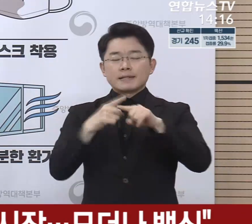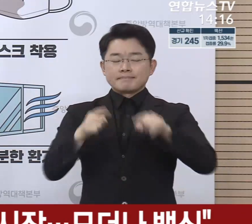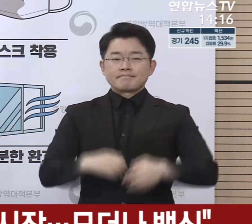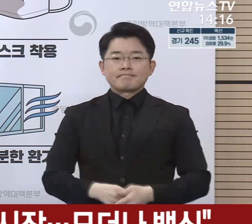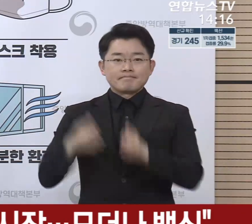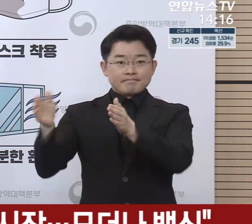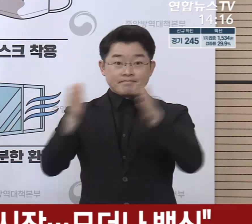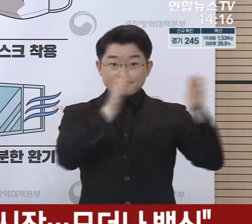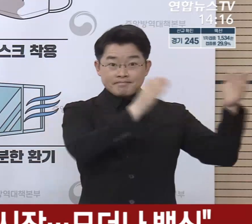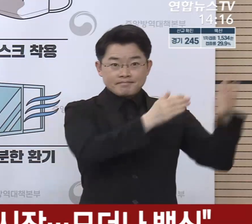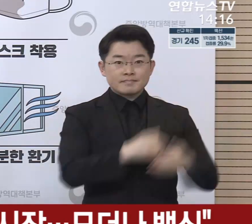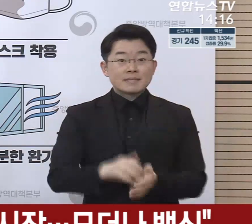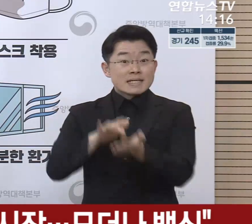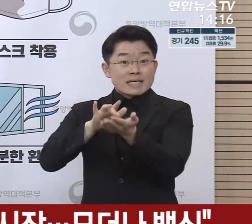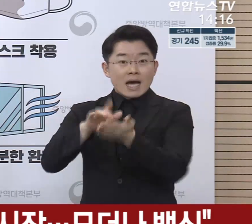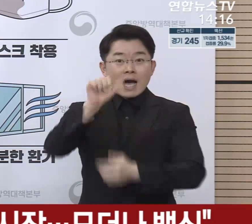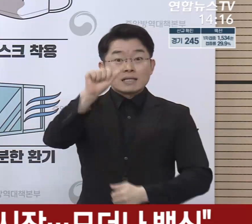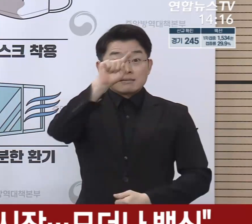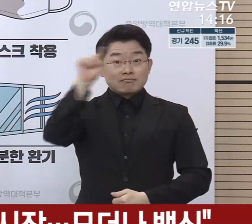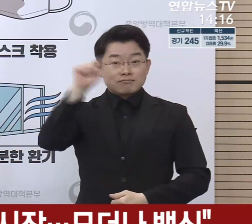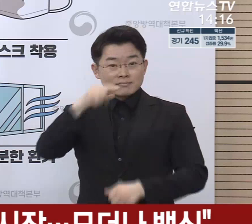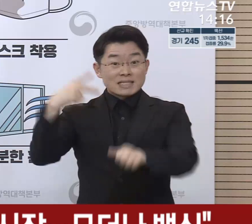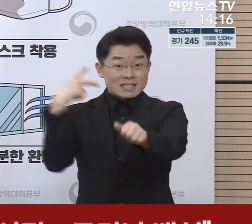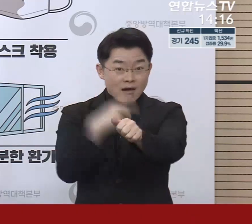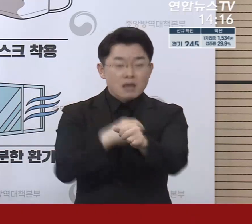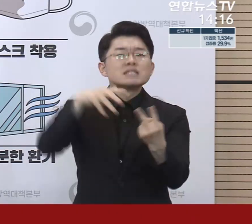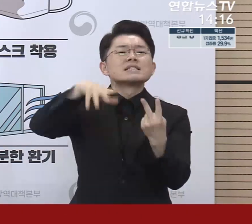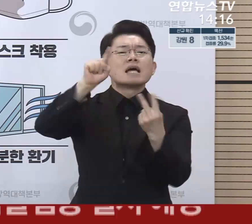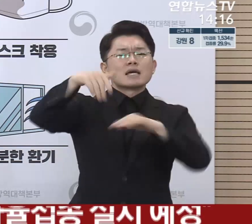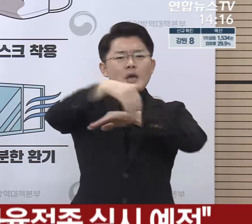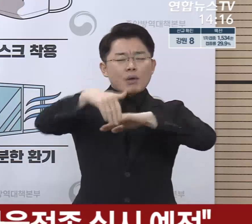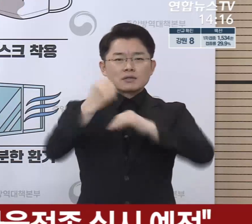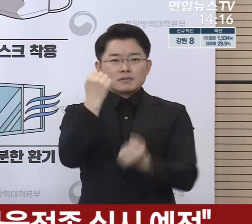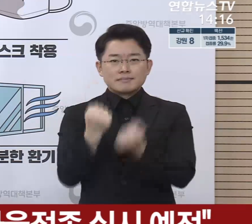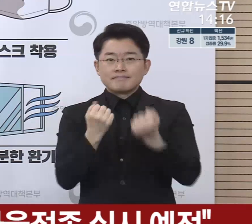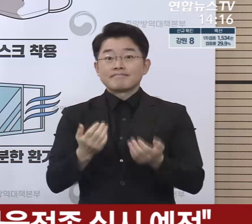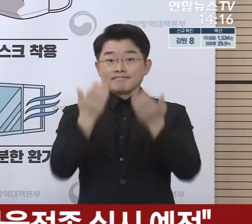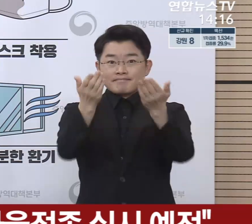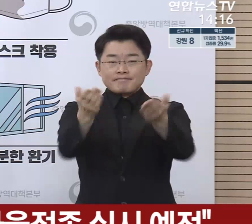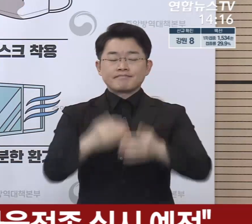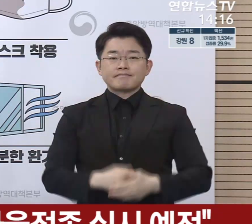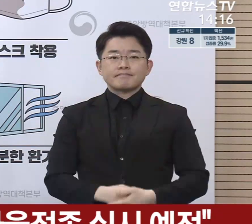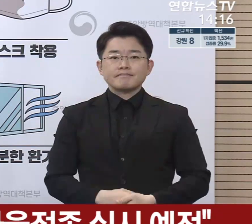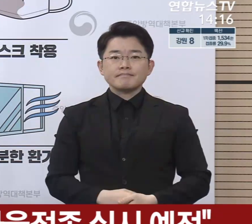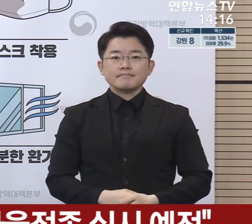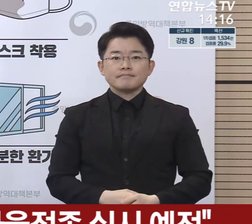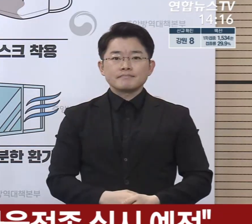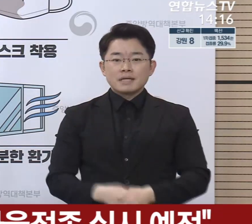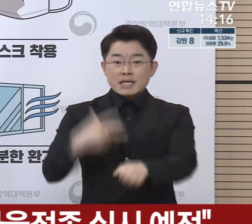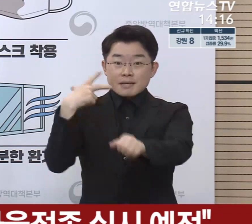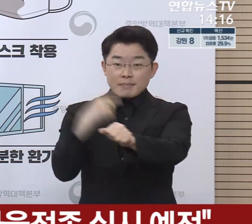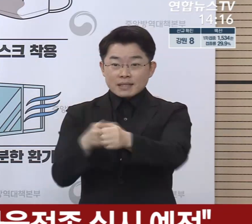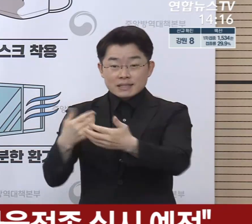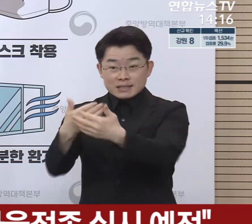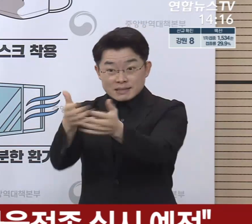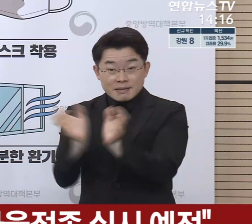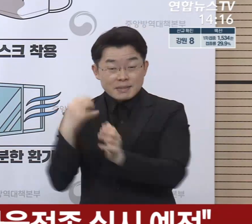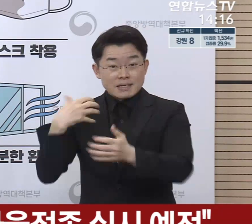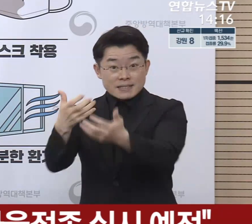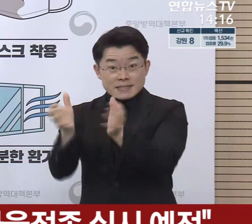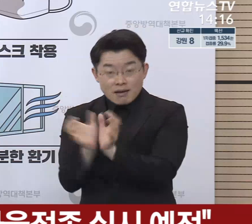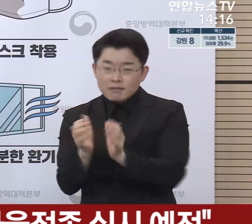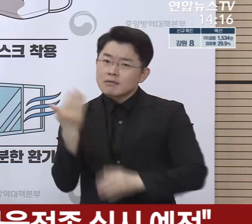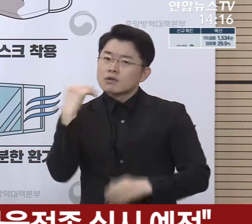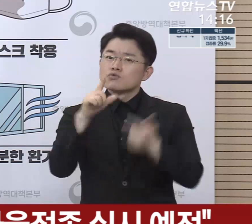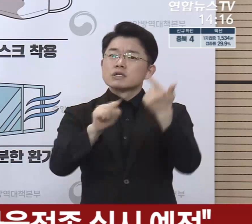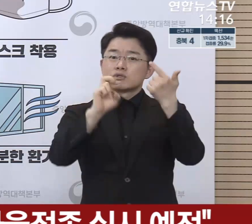다음은 아스트라제네카 백신 2차 접종 계획에 대해서 말씀을 드리겠습니다. 추진단은 예방접종 전문위원회를 지난